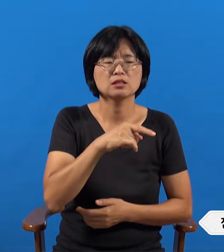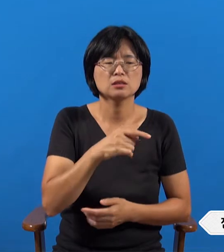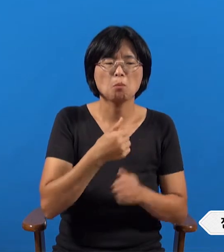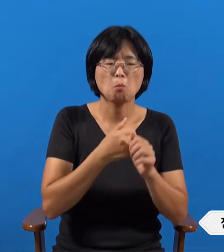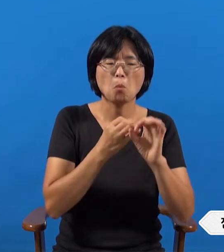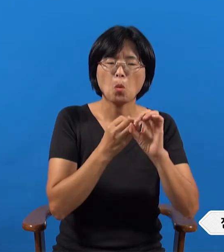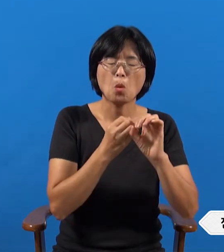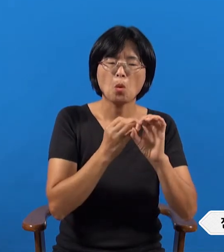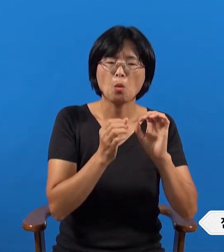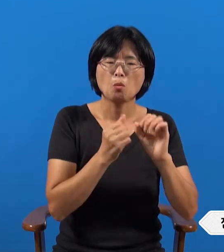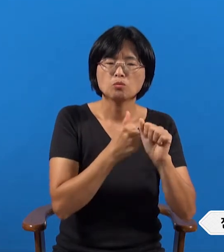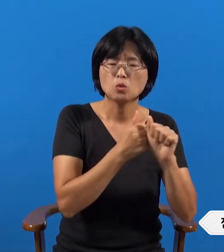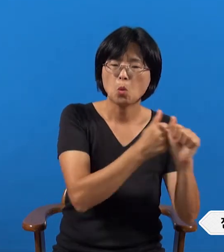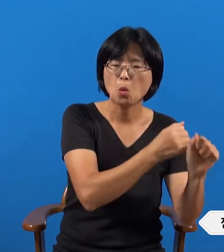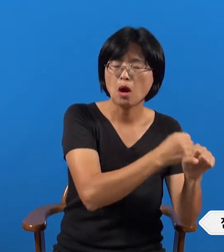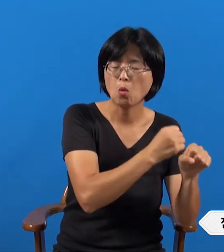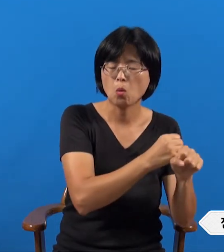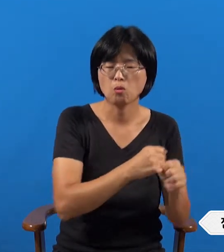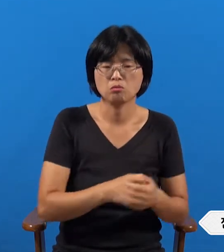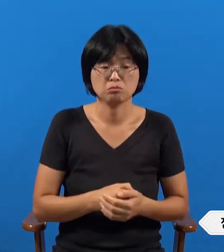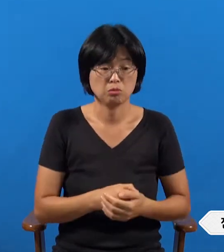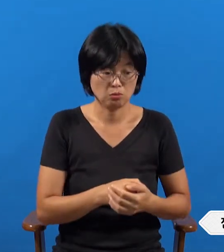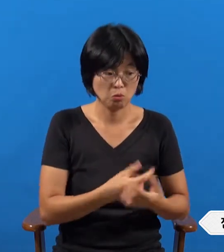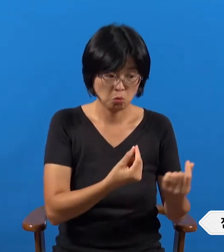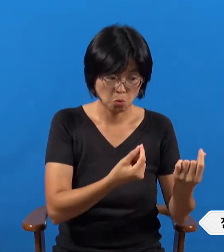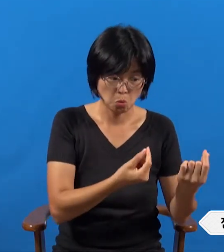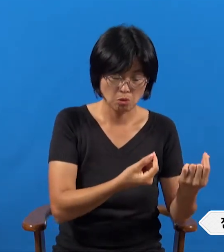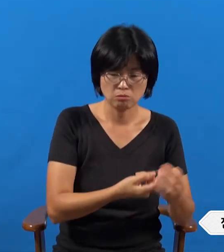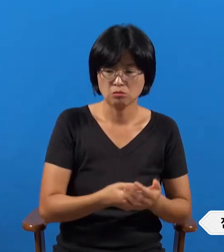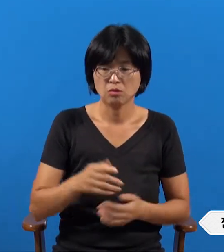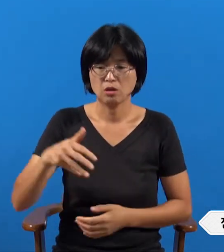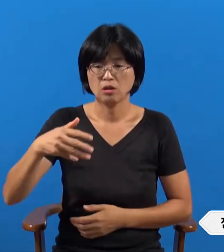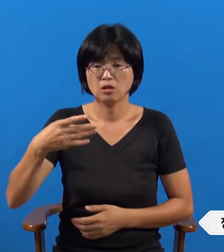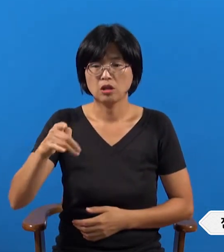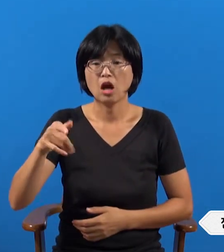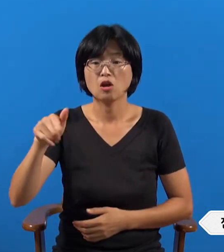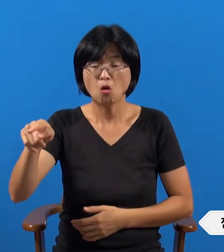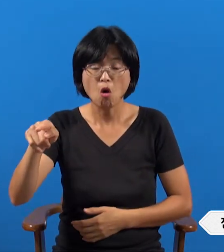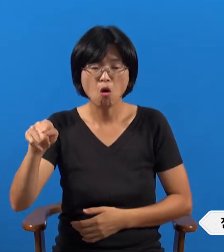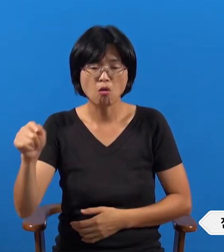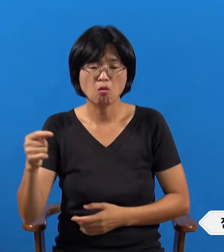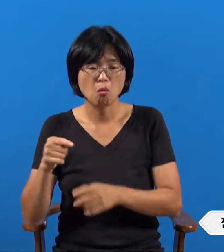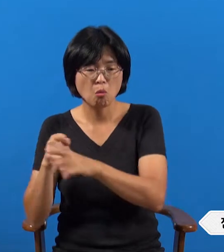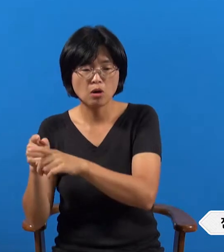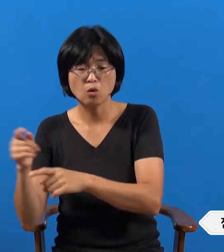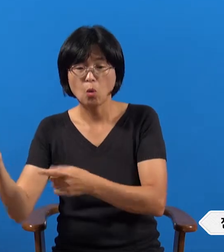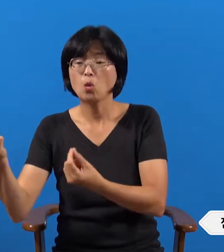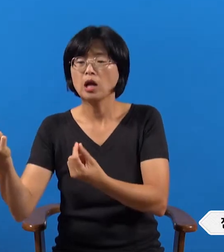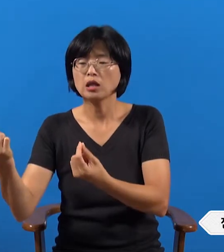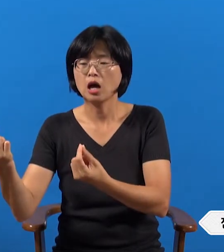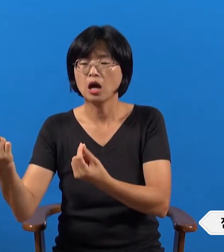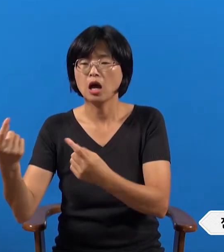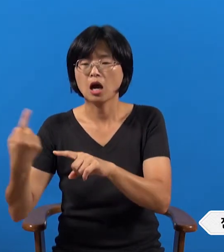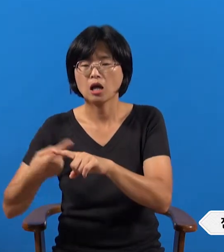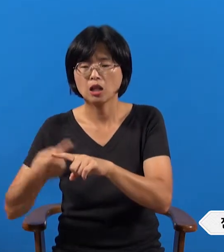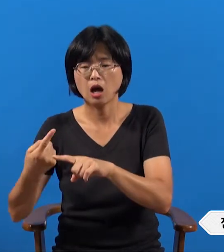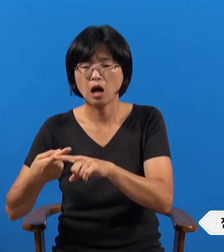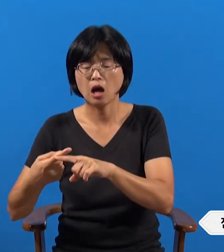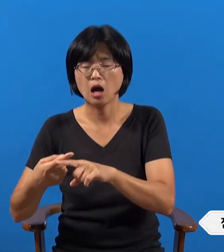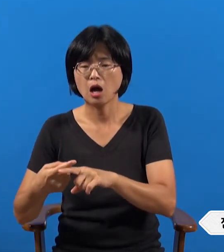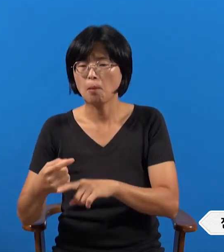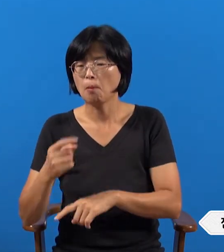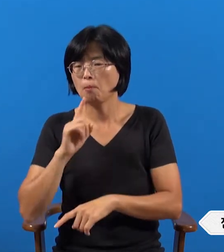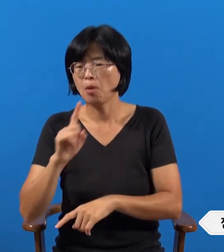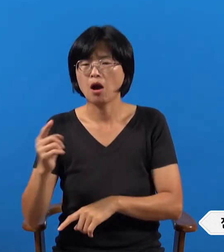보면 베이스 있는 사람들이 자꾸 저보고 테너라고 합니다. 테너에 가 있으면 자꾸 테너에 있는 분들이